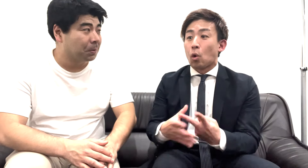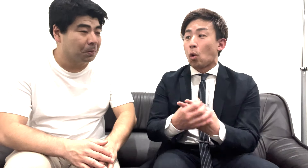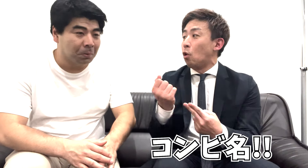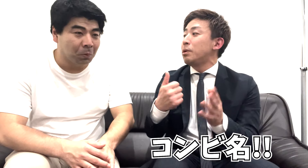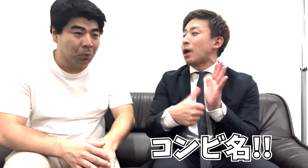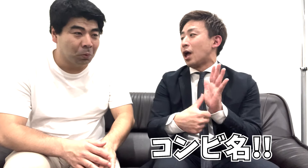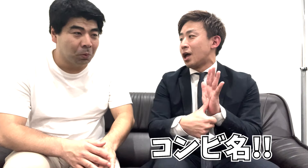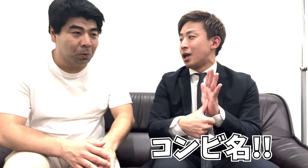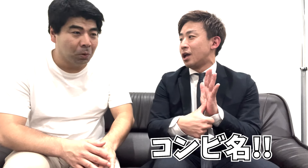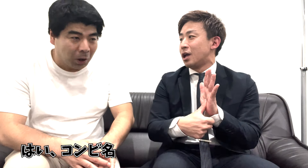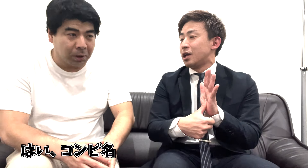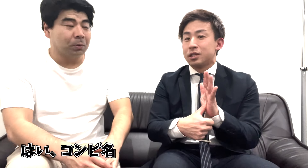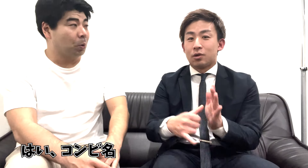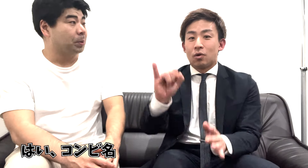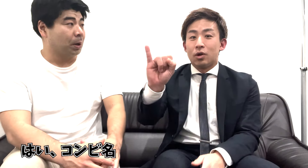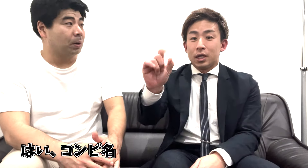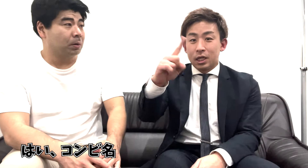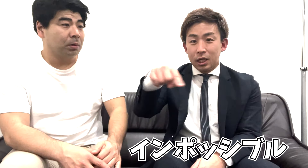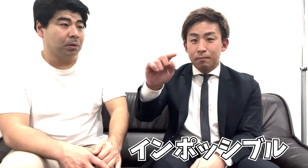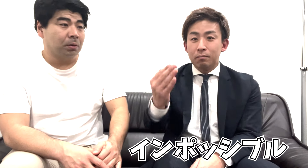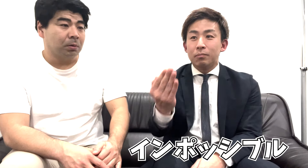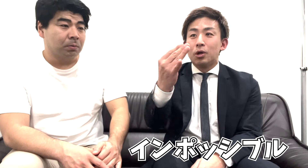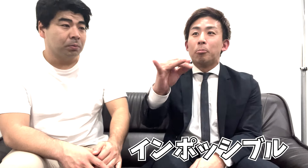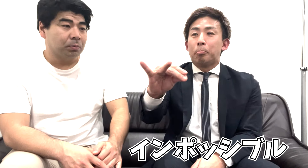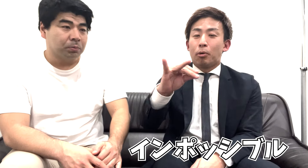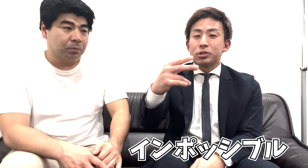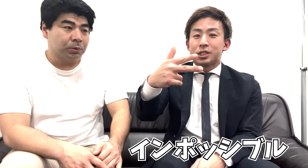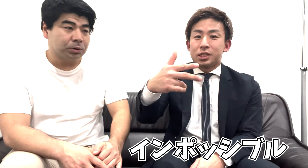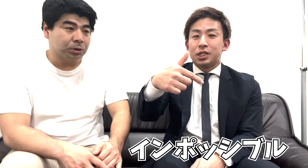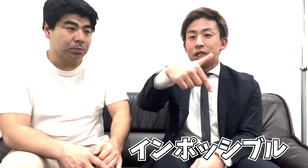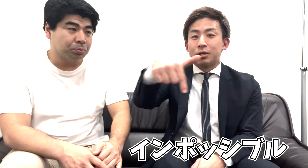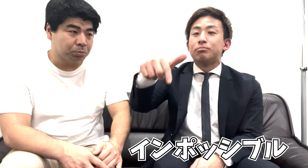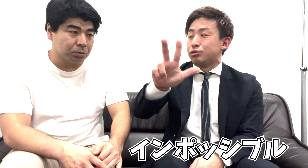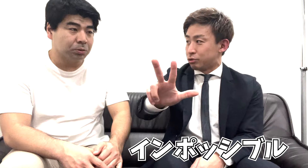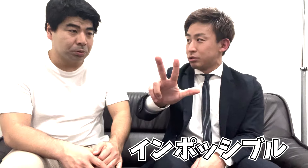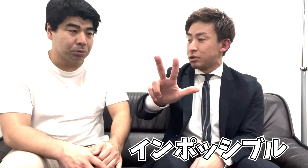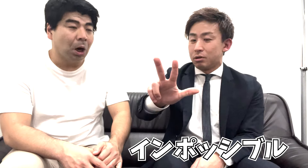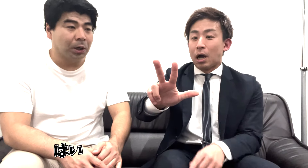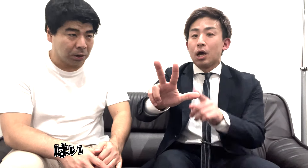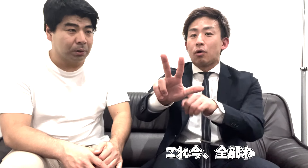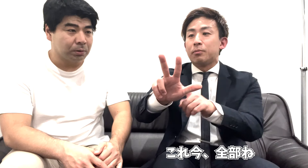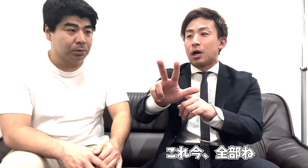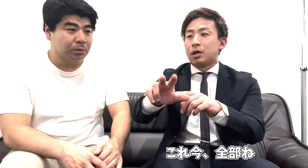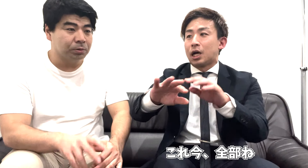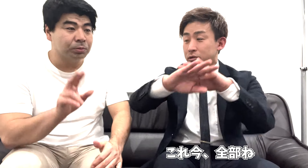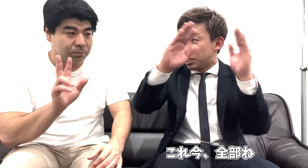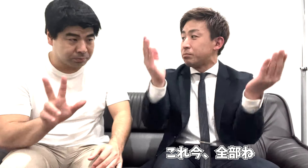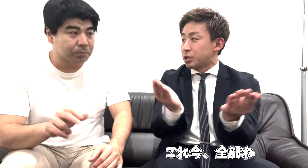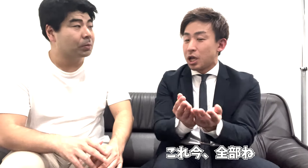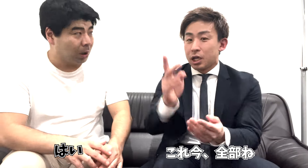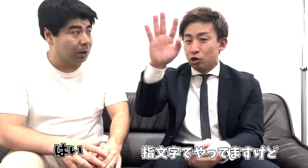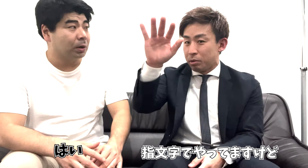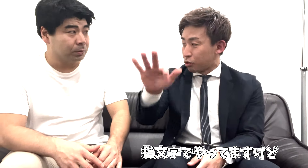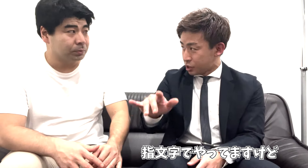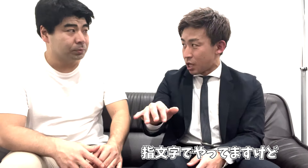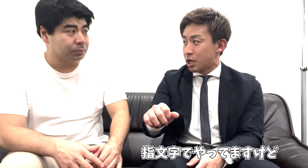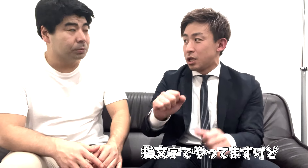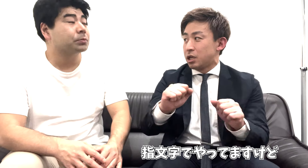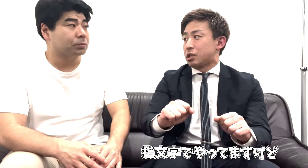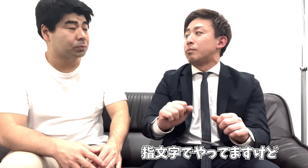コンビ名、 はい、コンビ名、 インポッシブル、 はい、まあ、 これ今あの全部ね、 はい、 読み直してやってます